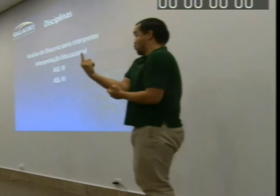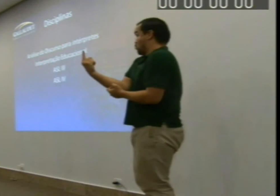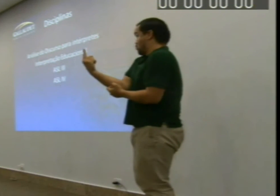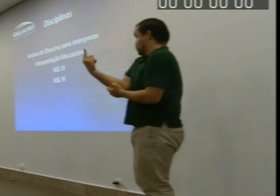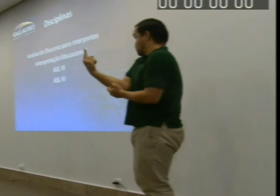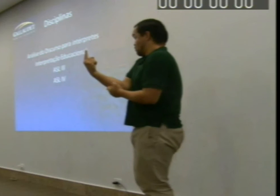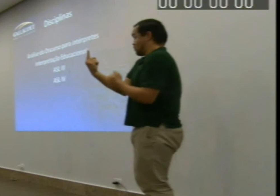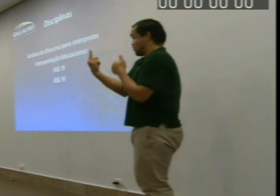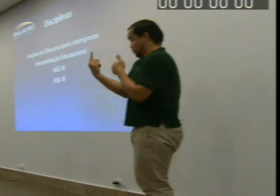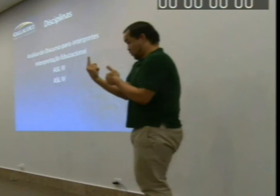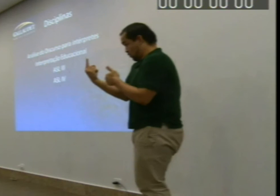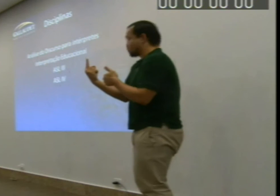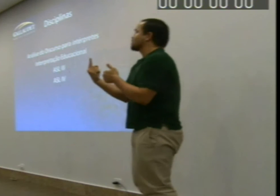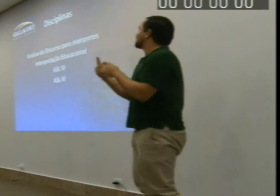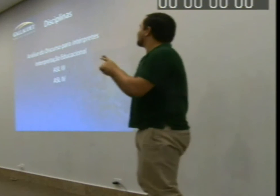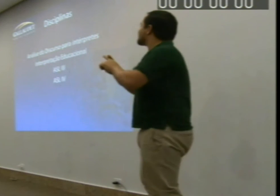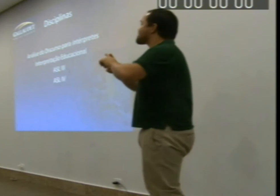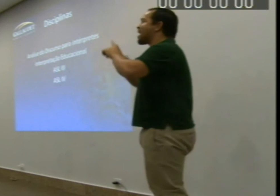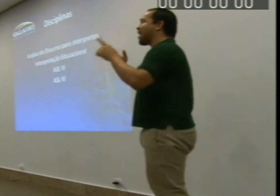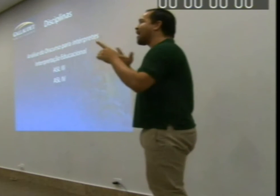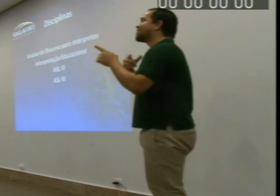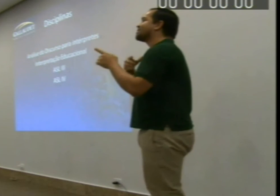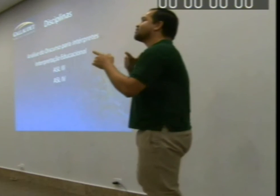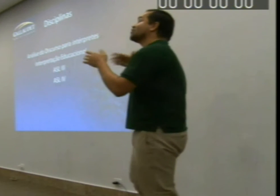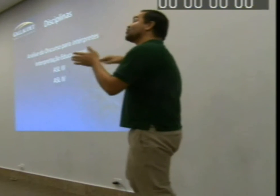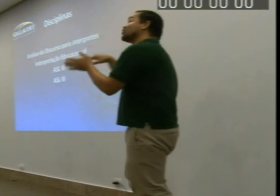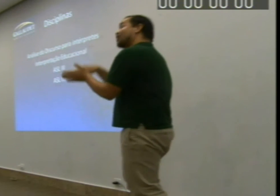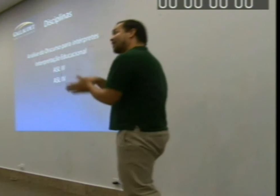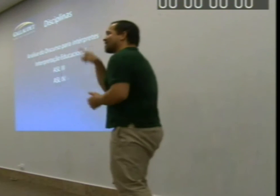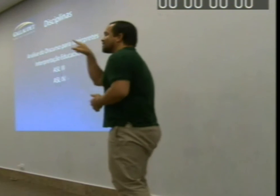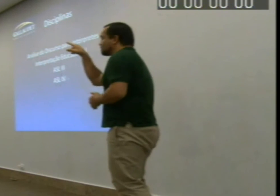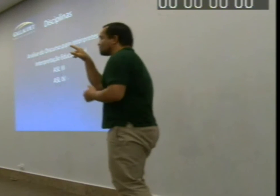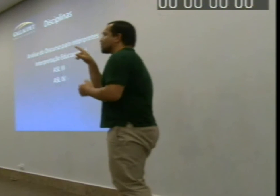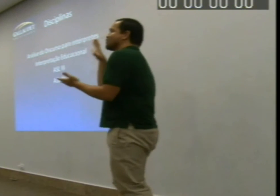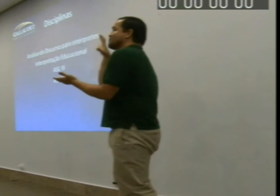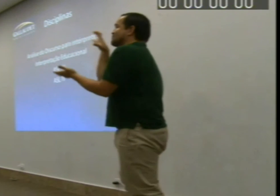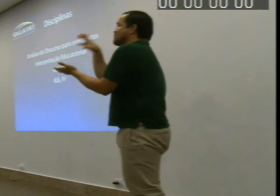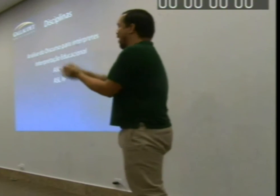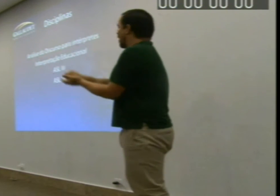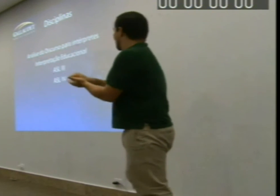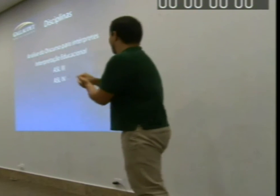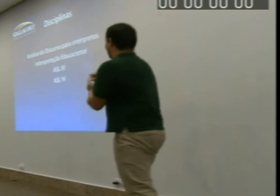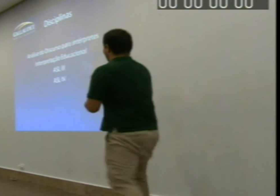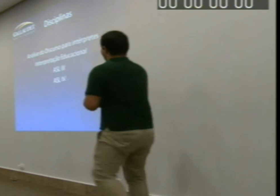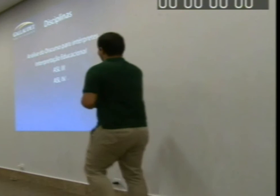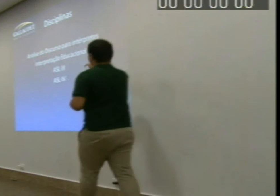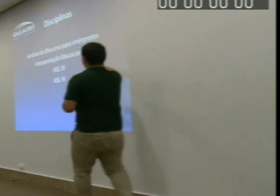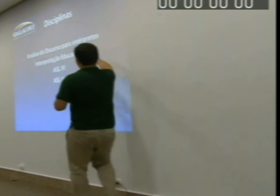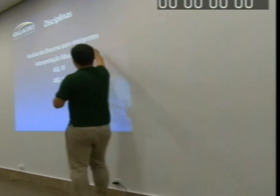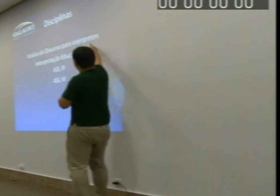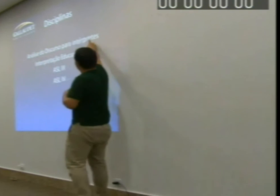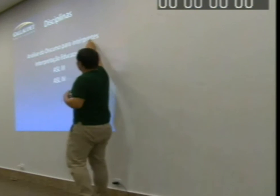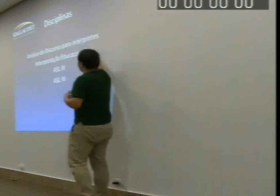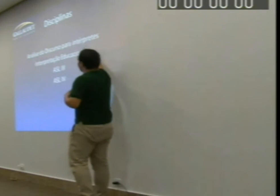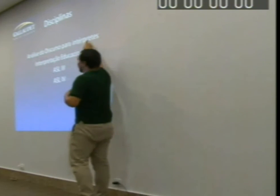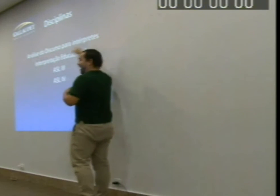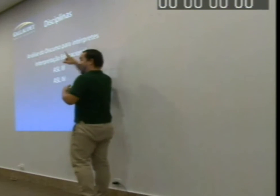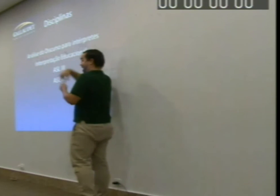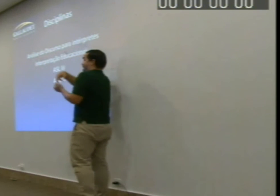em asl1 mas eh eu quando eu cheguei lá eu fiz a matrícula